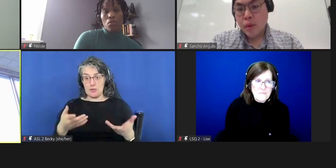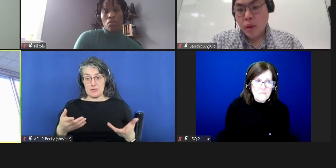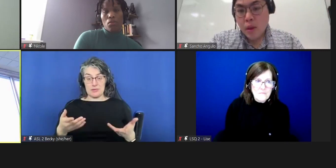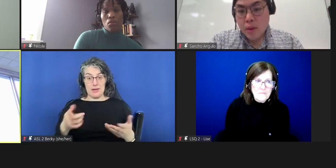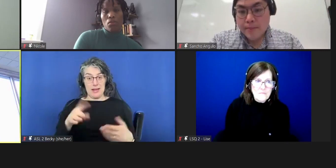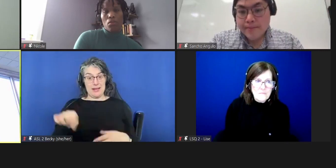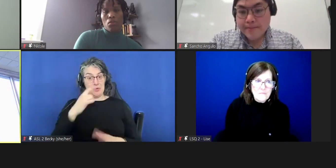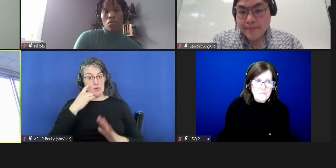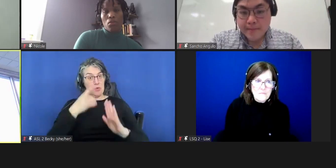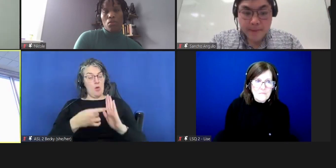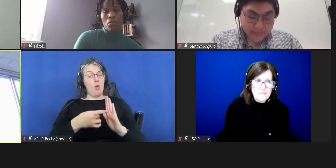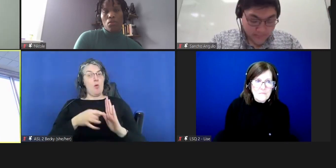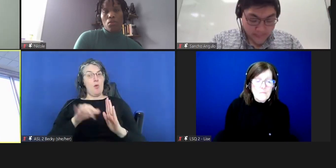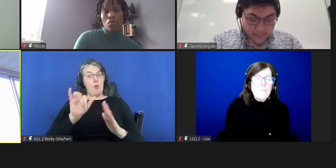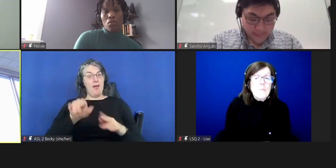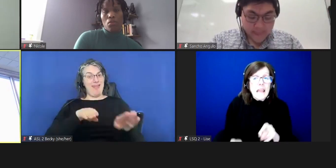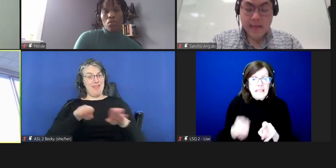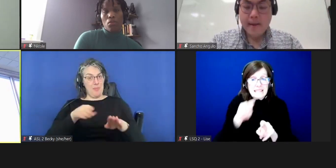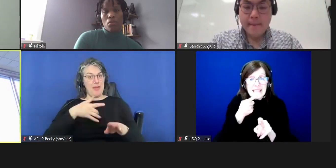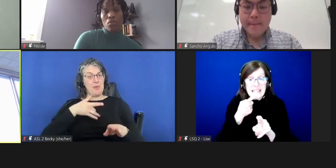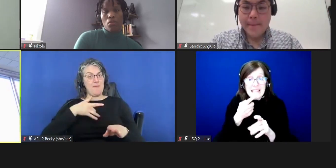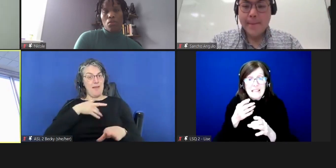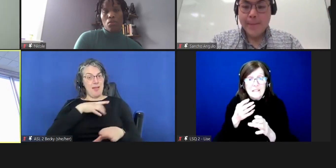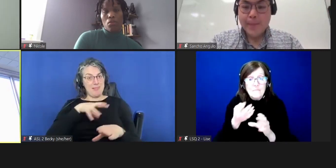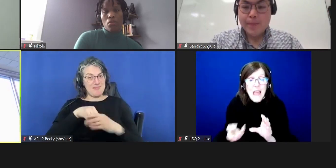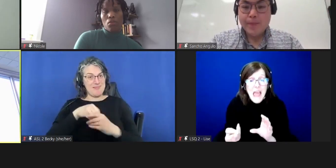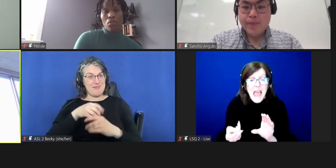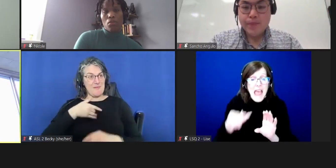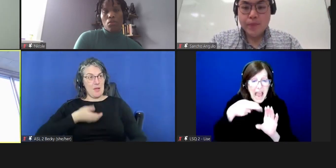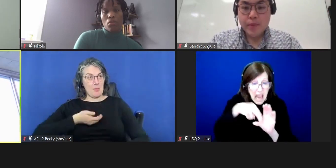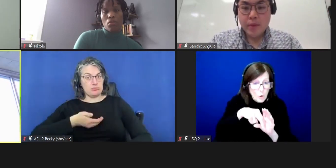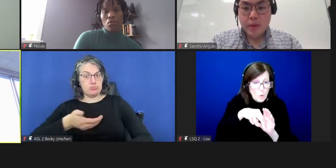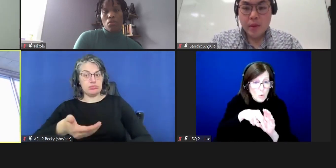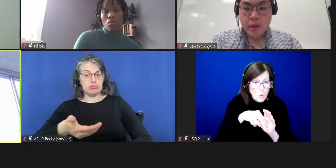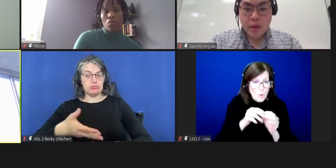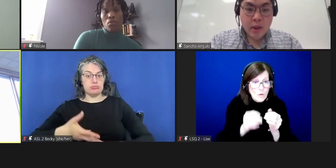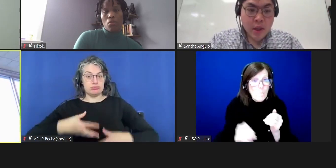Qui t'inclut plus, qu'est-ce qu'on pourrait apprendre d'eux?